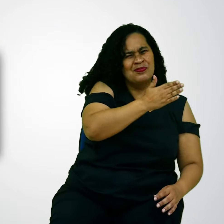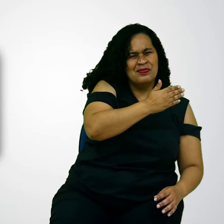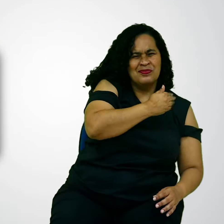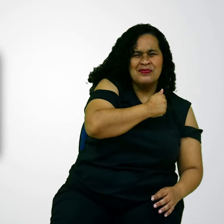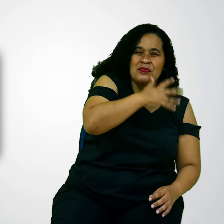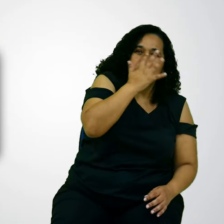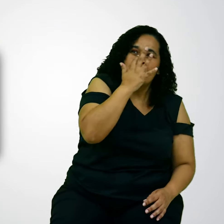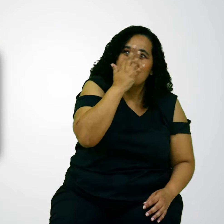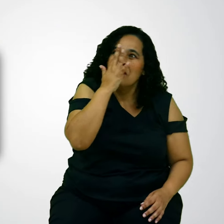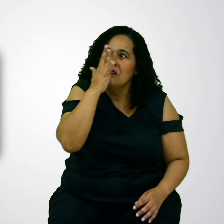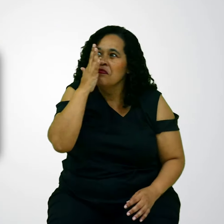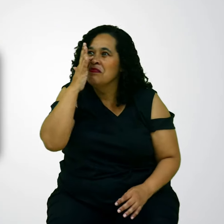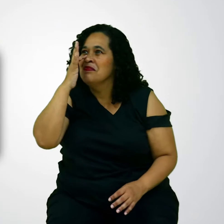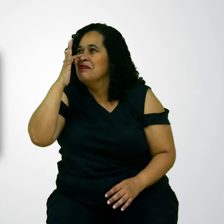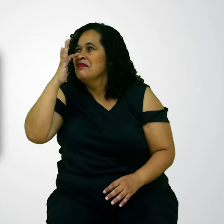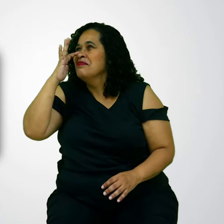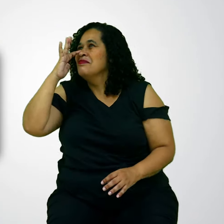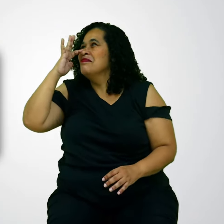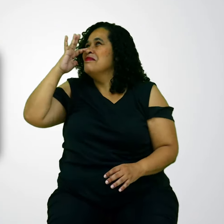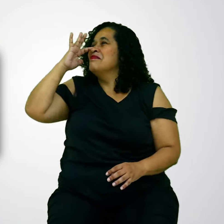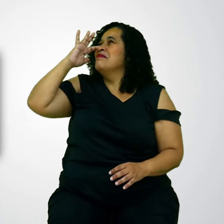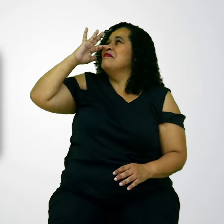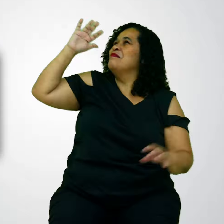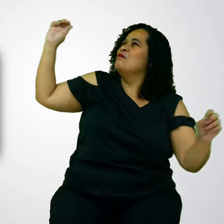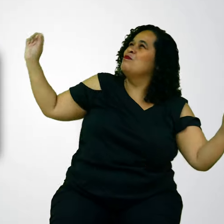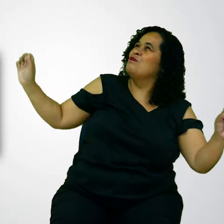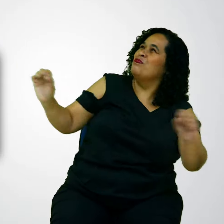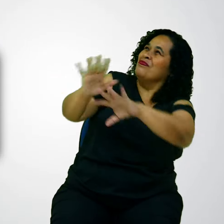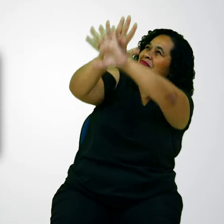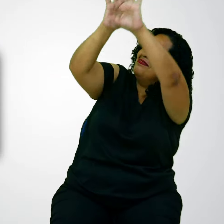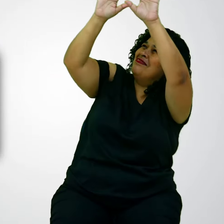contemplar a sua